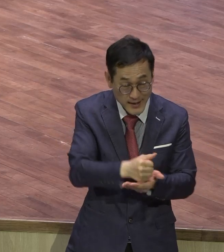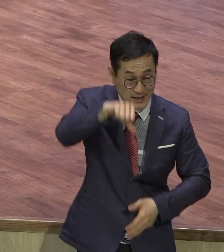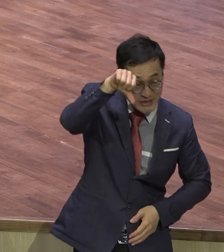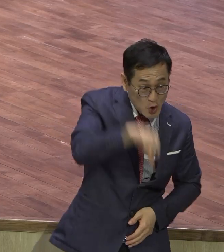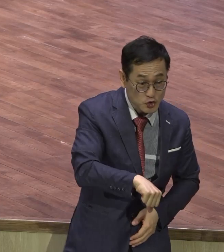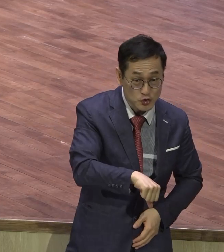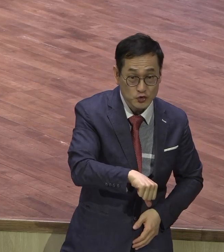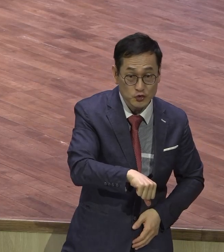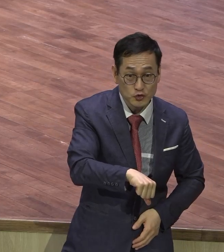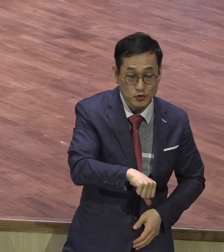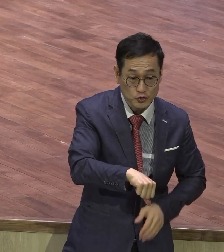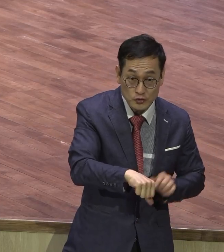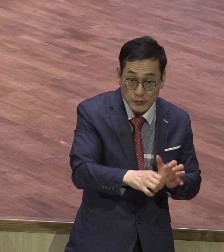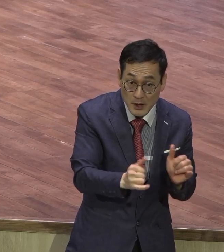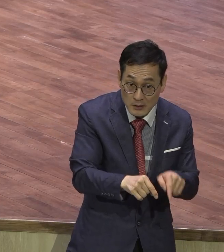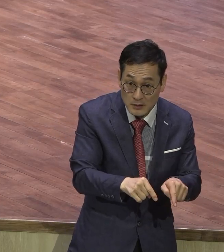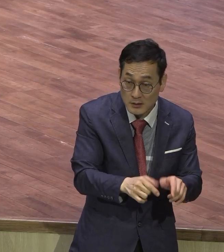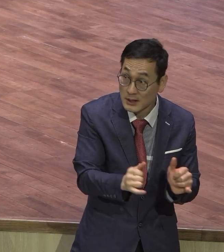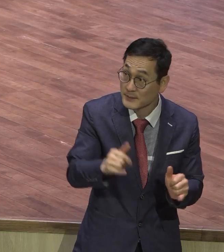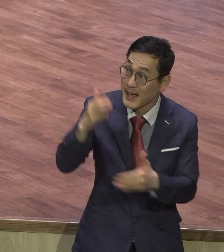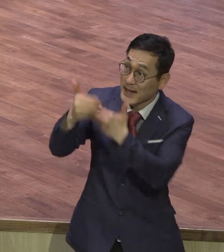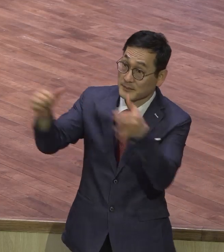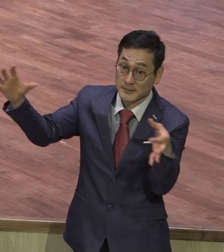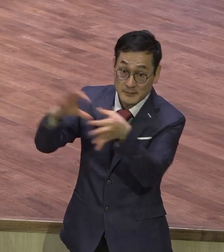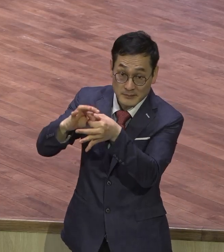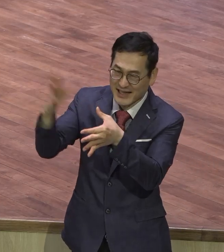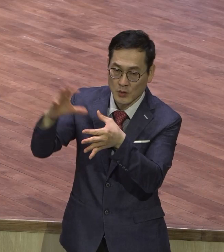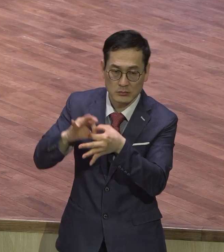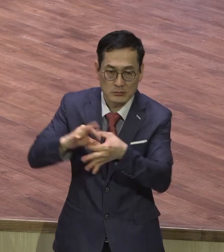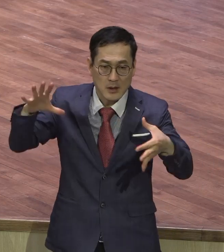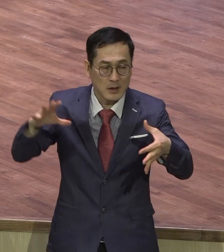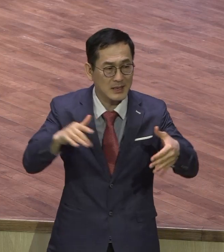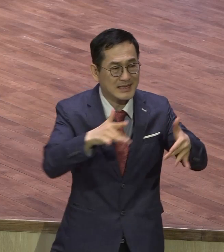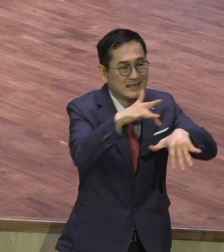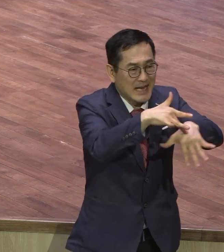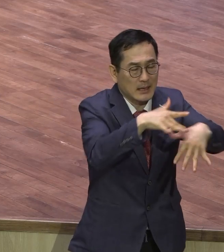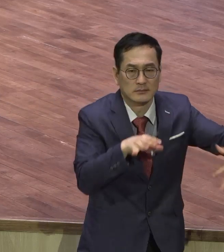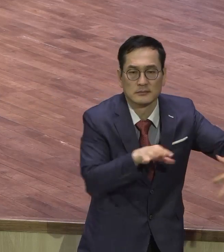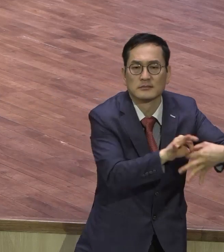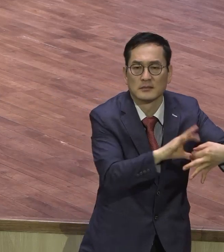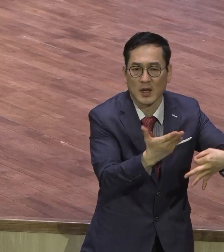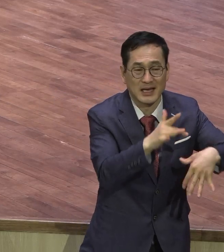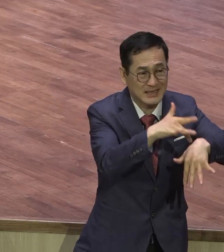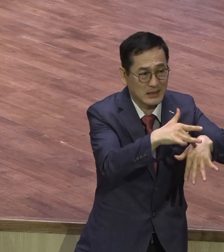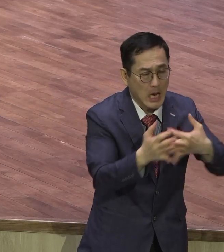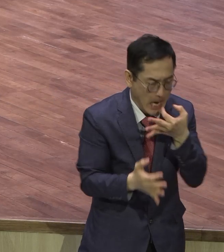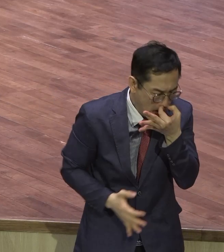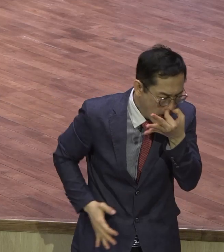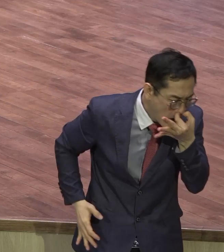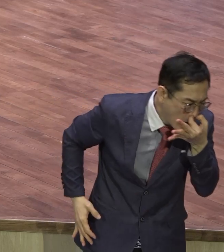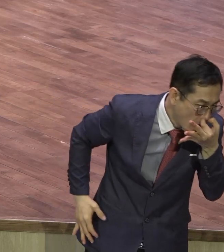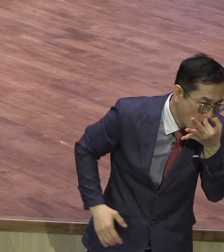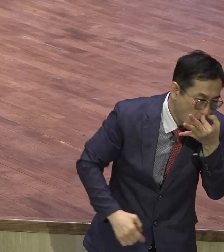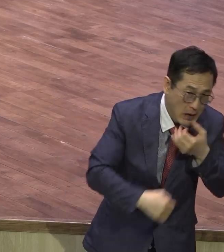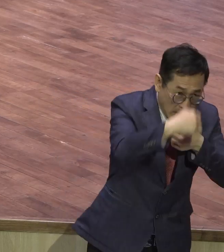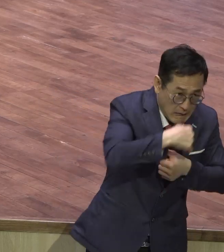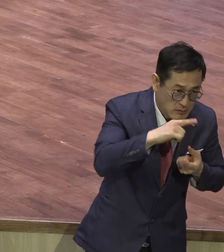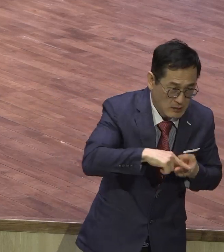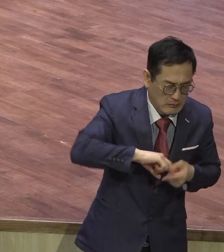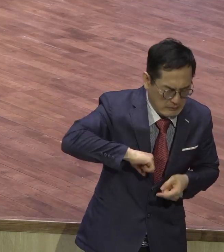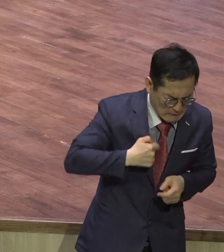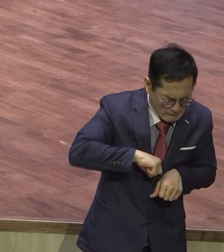소속입니까? 하나님 소속이 사단 소속된 거예요. 사단 자식이 된 거예요. 사단 시킨대로 한 거예요. 세상 풍속을 만드는 그 따라가는